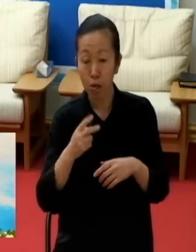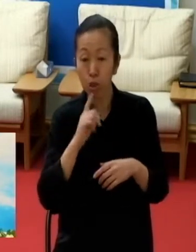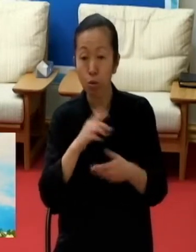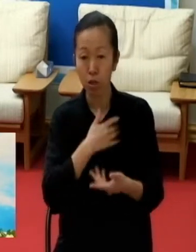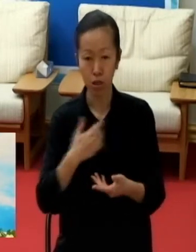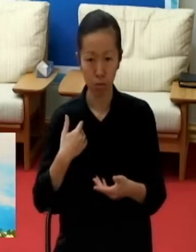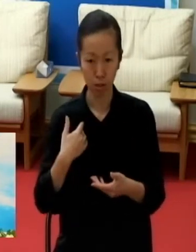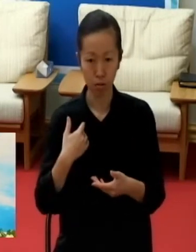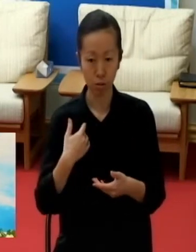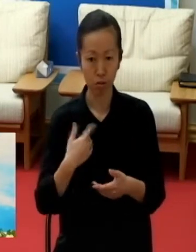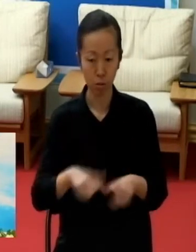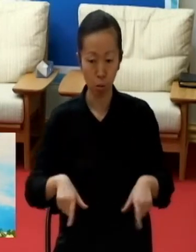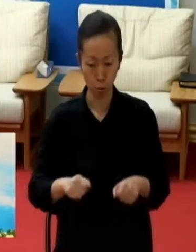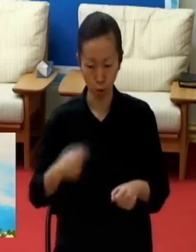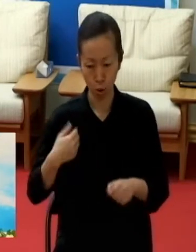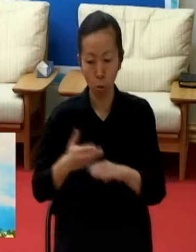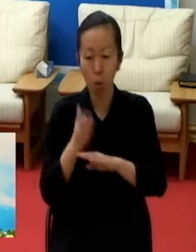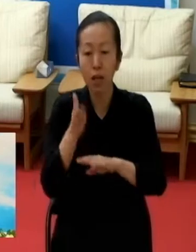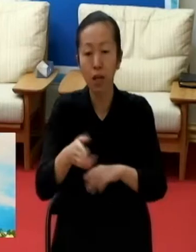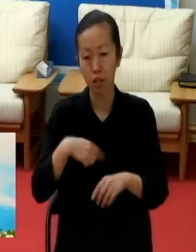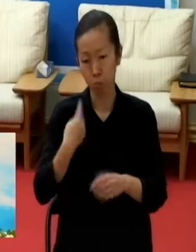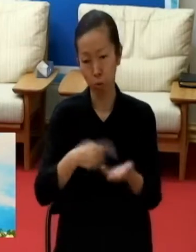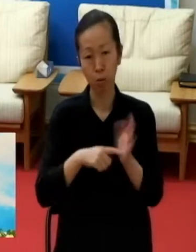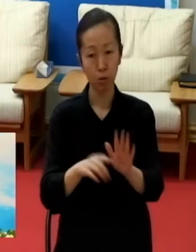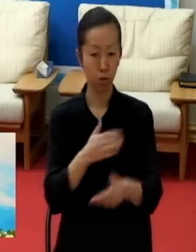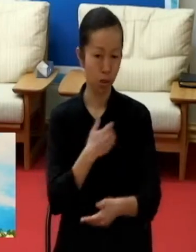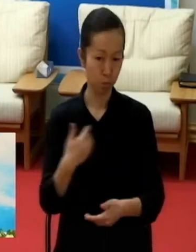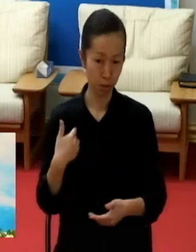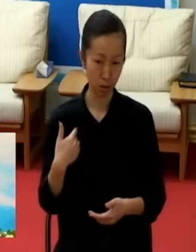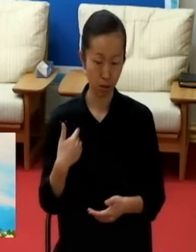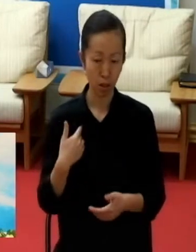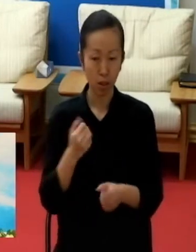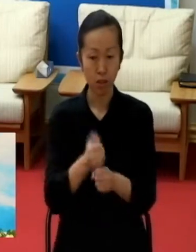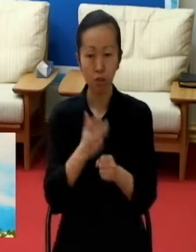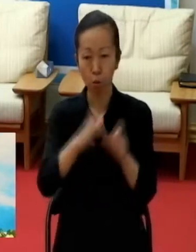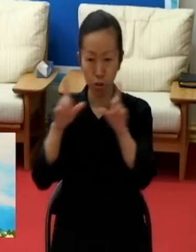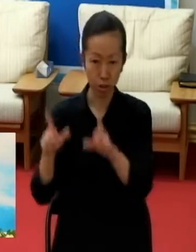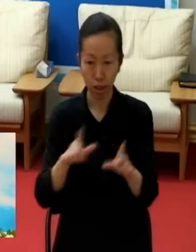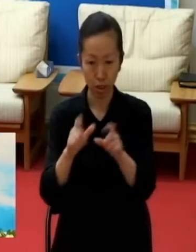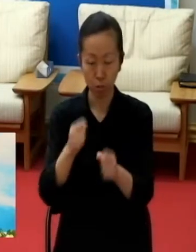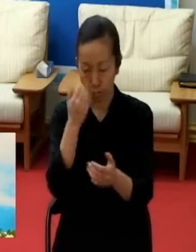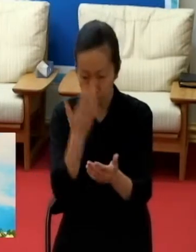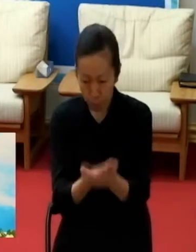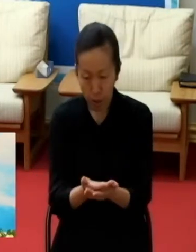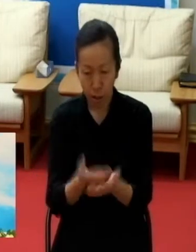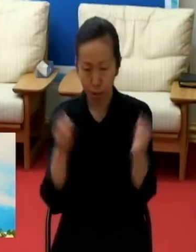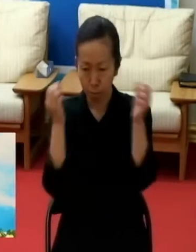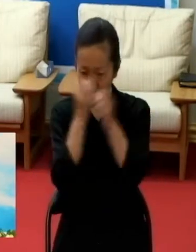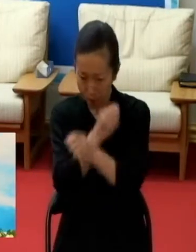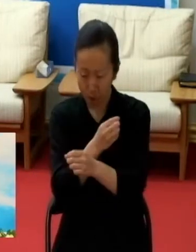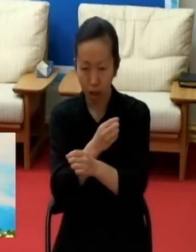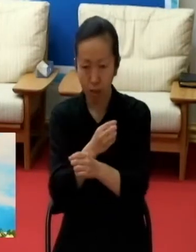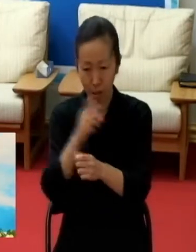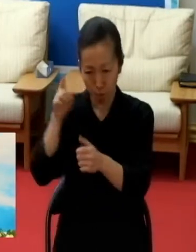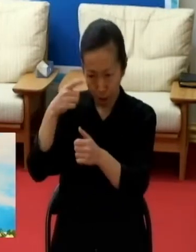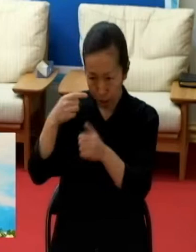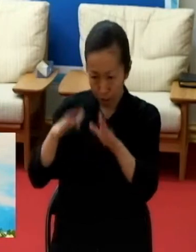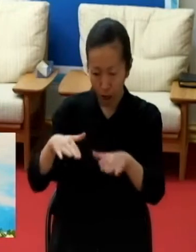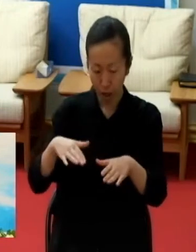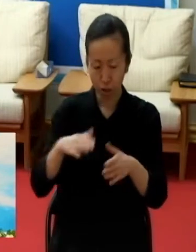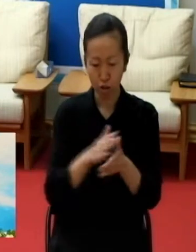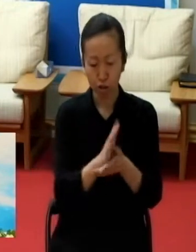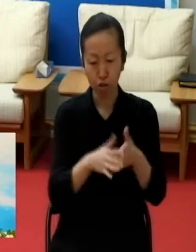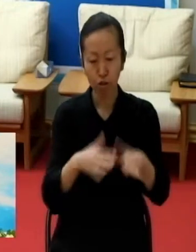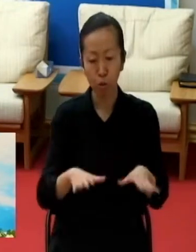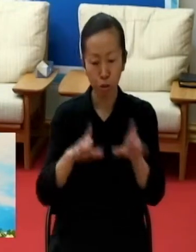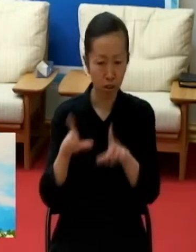신앙생활의 실패는 잘못 배운 종교적인 믿음 때문에 실패를 합니다. 信仰生活の失敗は間違って学んだ宗教的